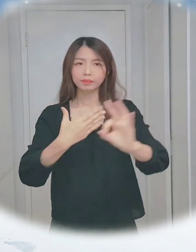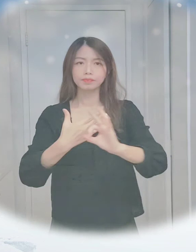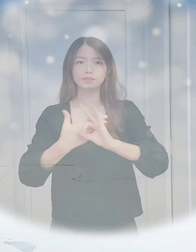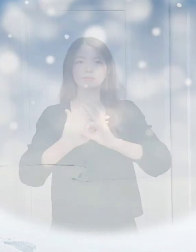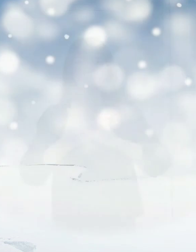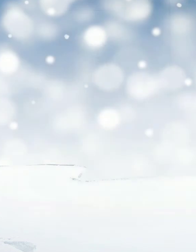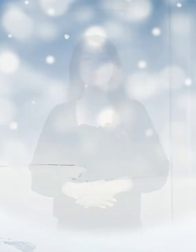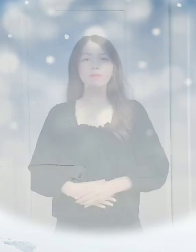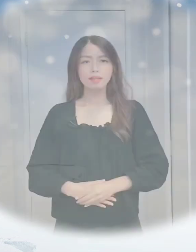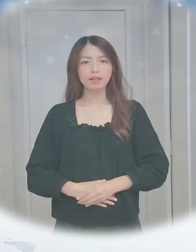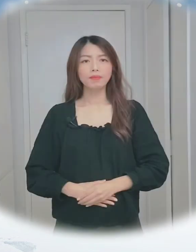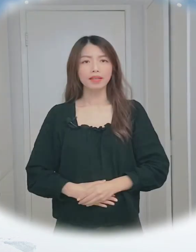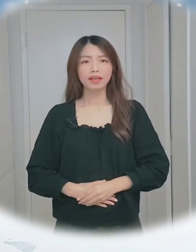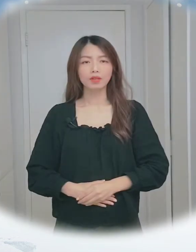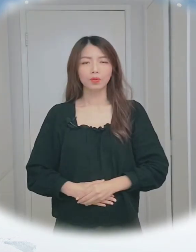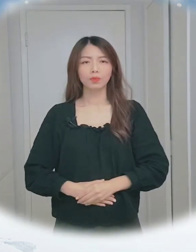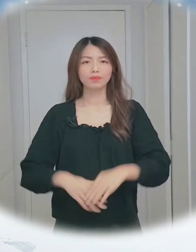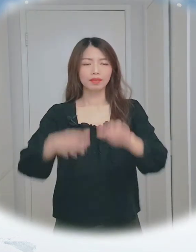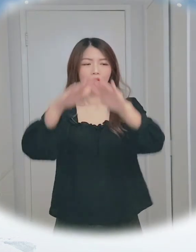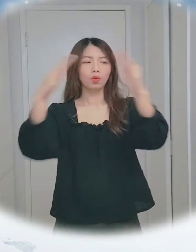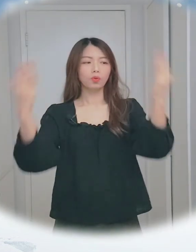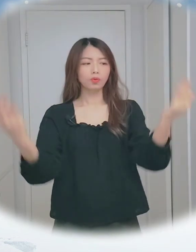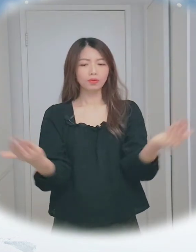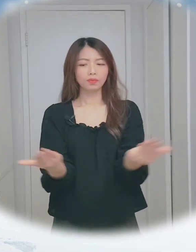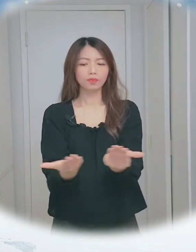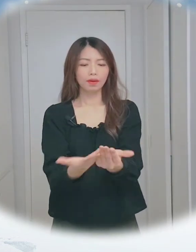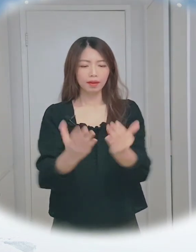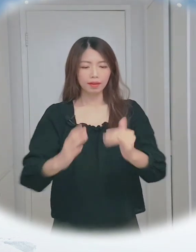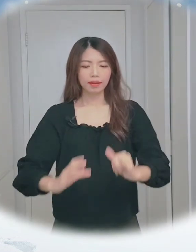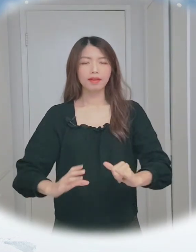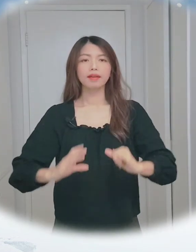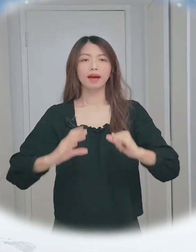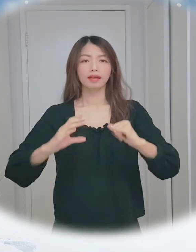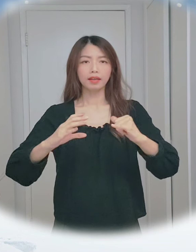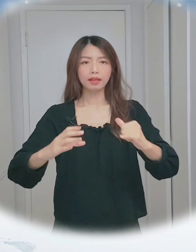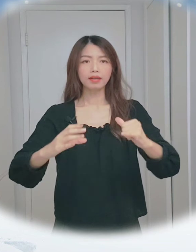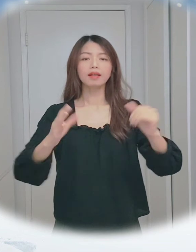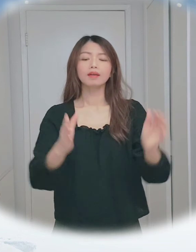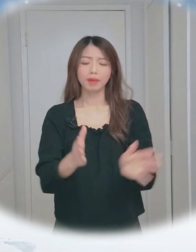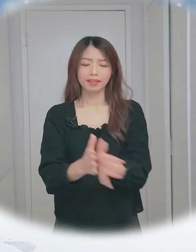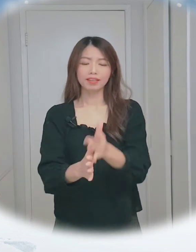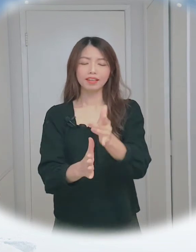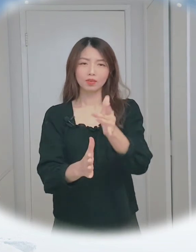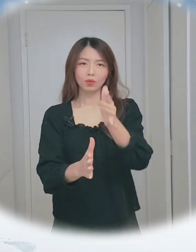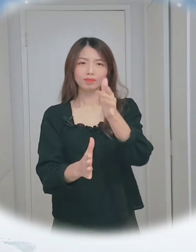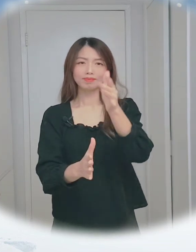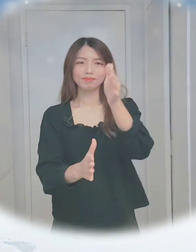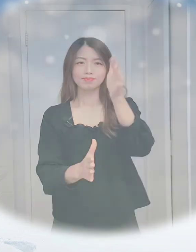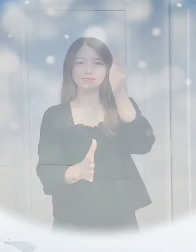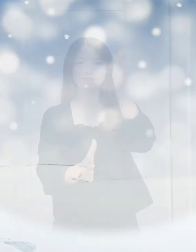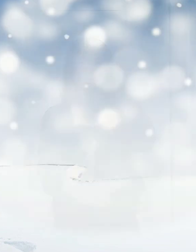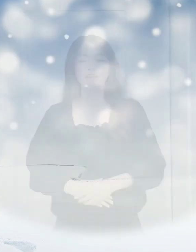온 세상이 반짝이죠. 온 세상이 반짝이죠.